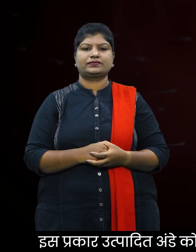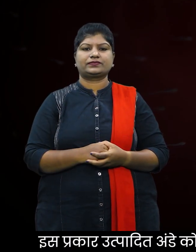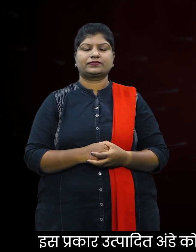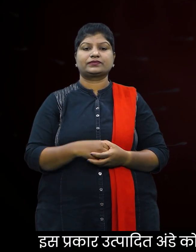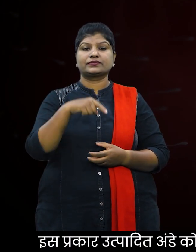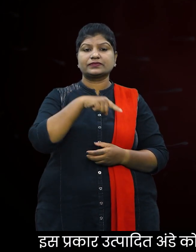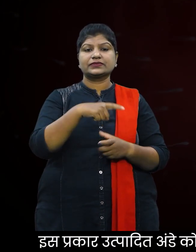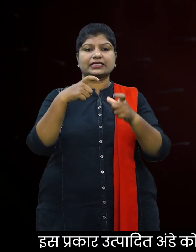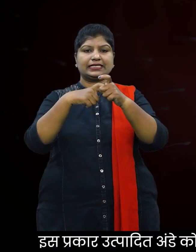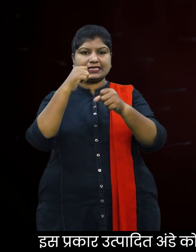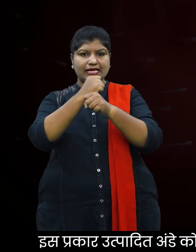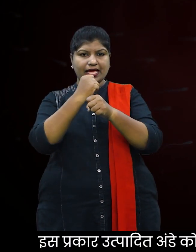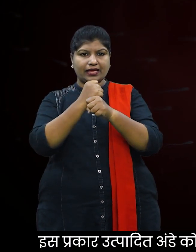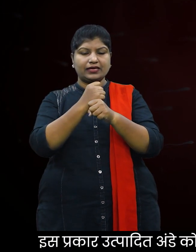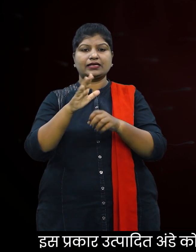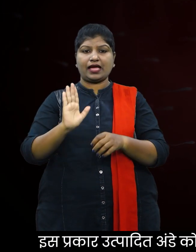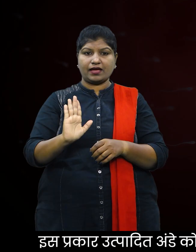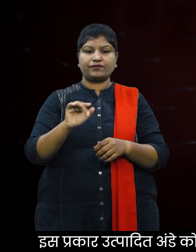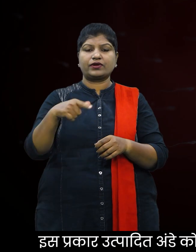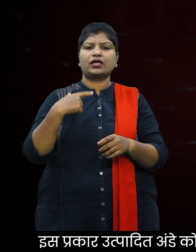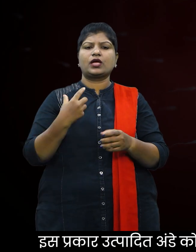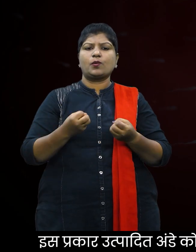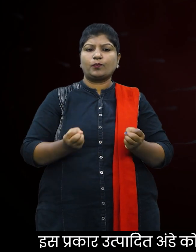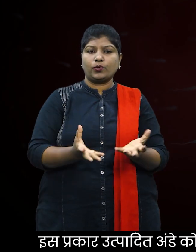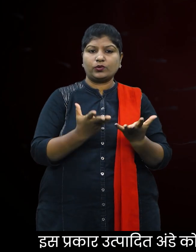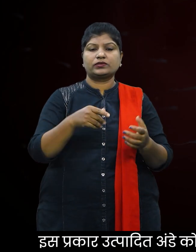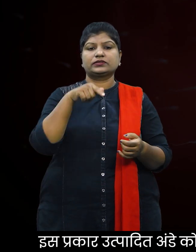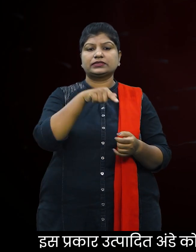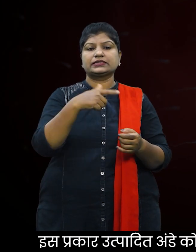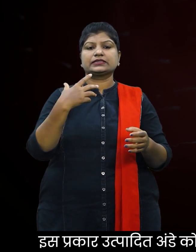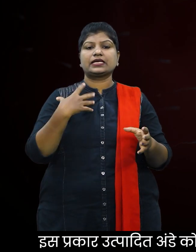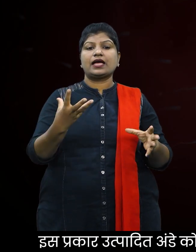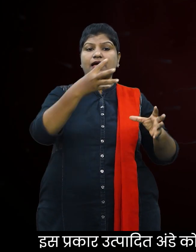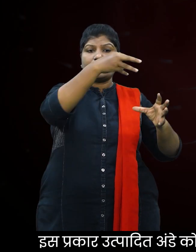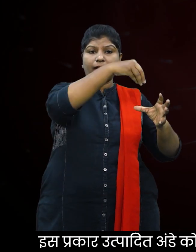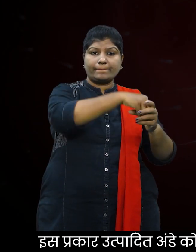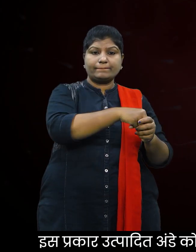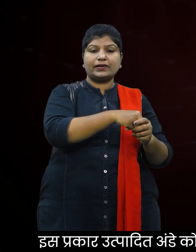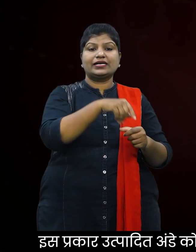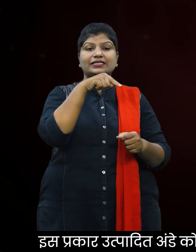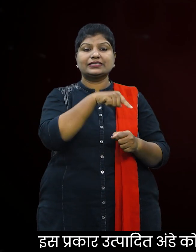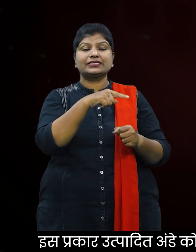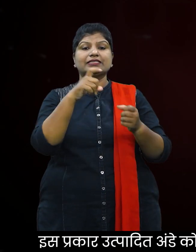इस प्रकार उत्पादित अंडे को स्कॉटिश ब्लैकफिश भेड़ में प्रत्यारोपित किया गया।